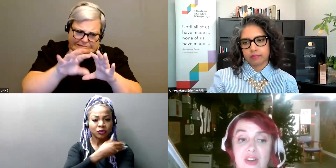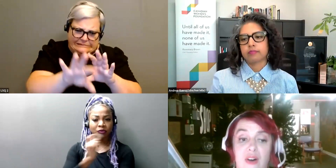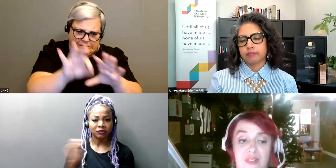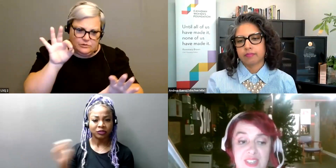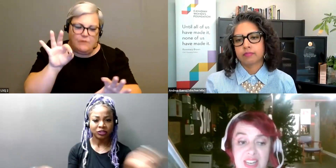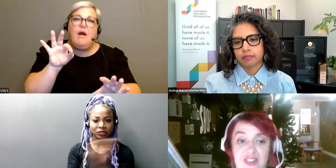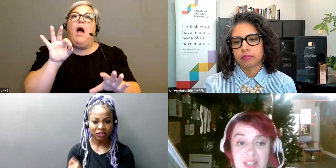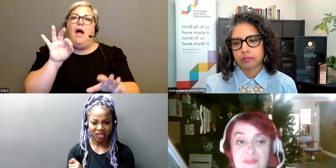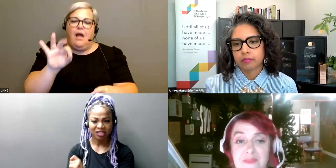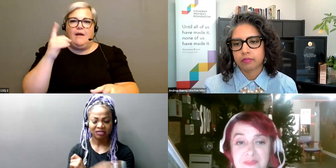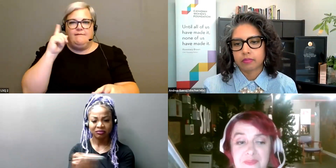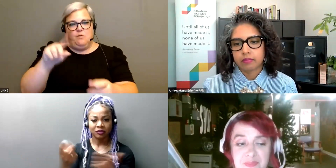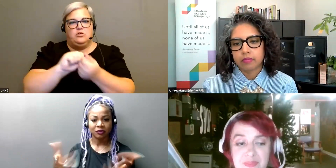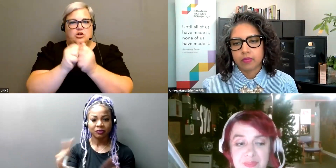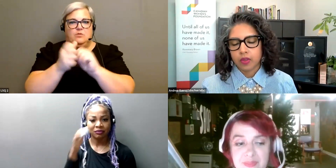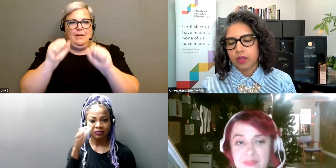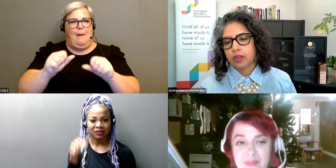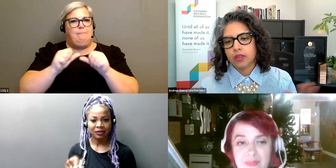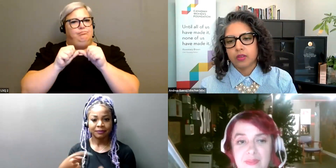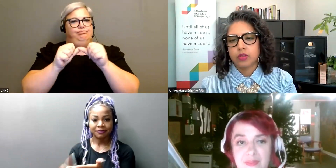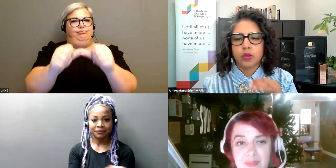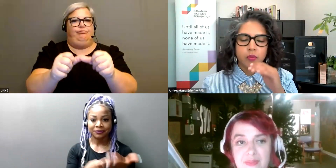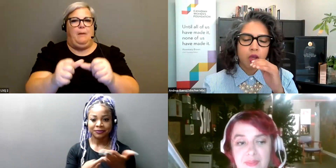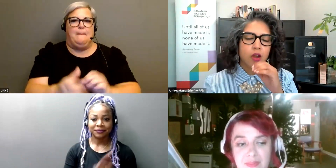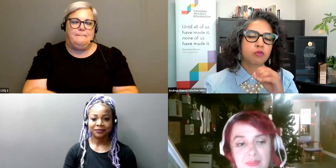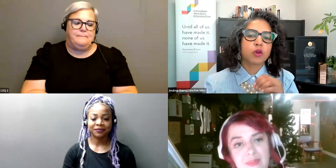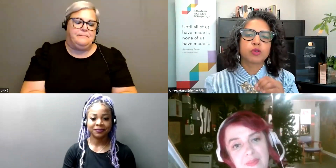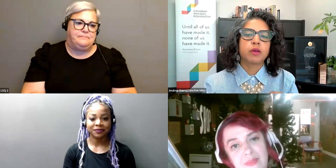ait du changement durable.